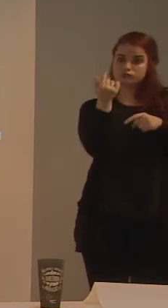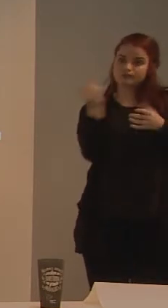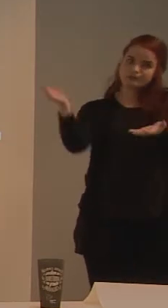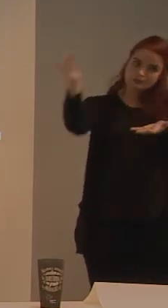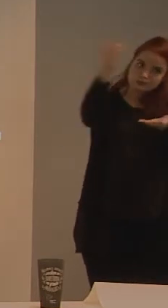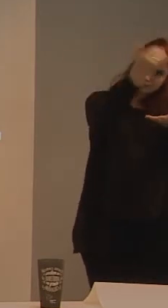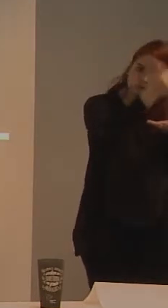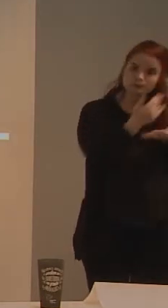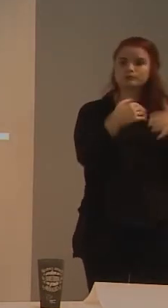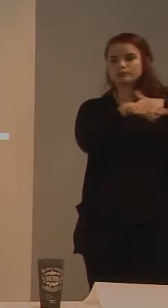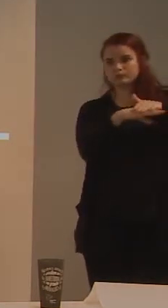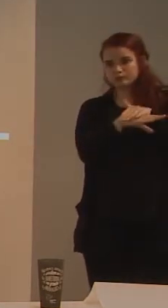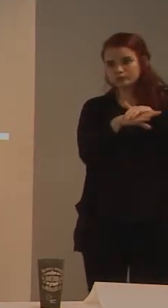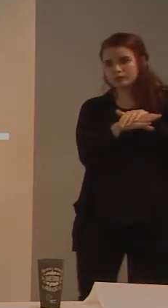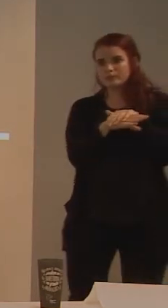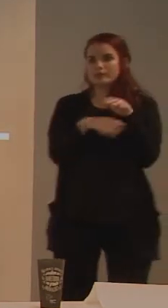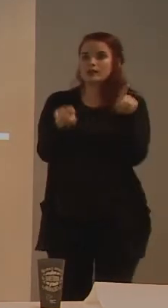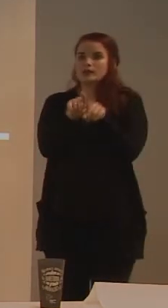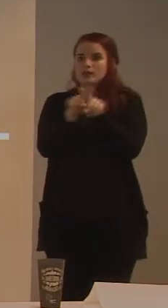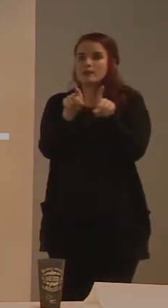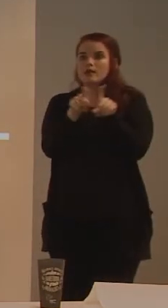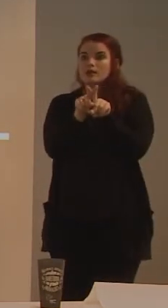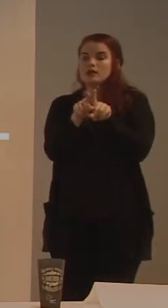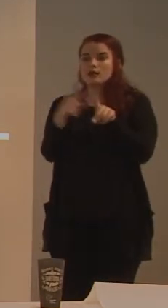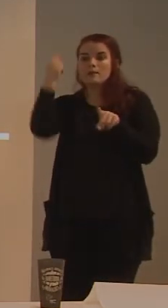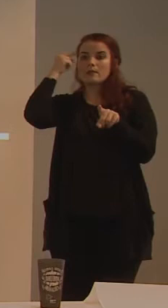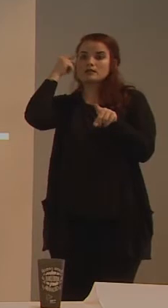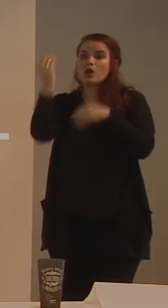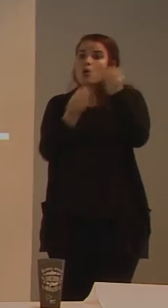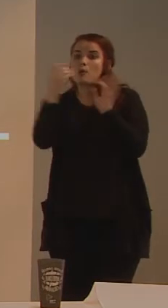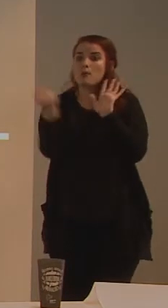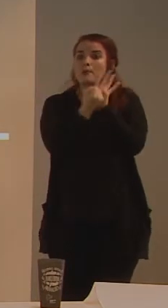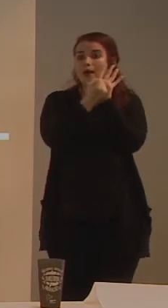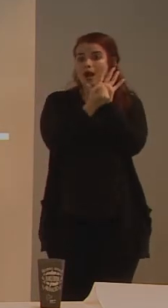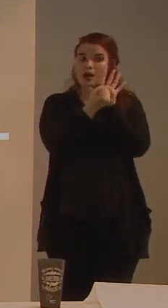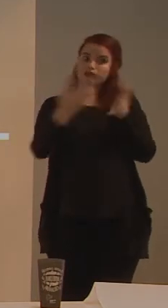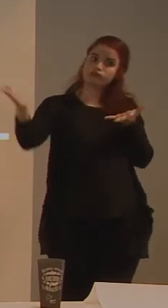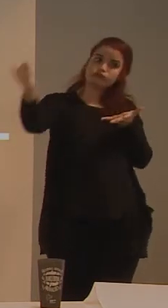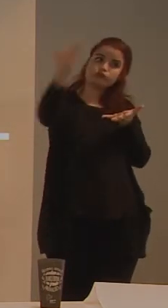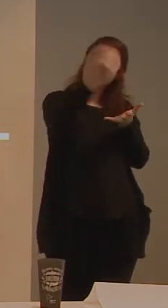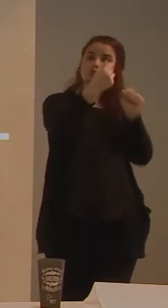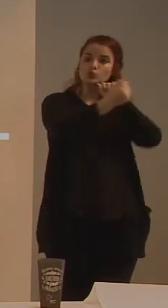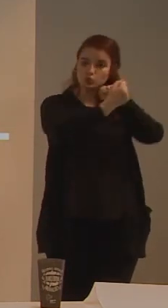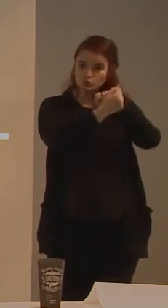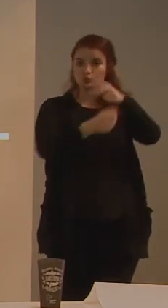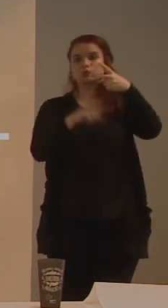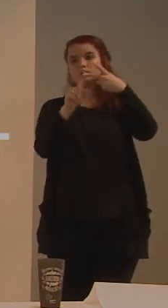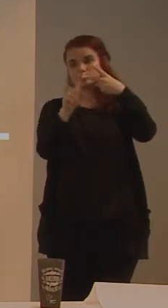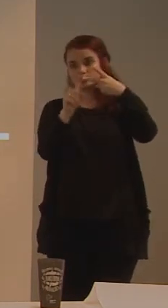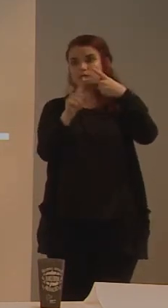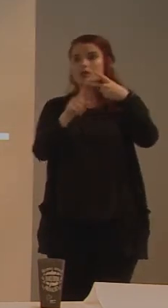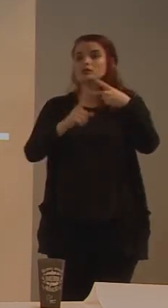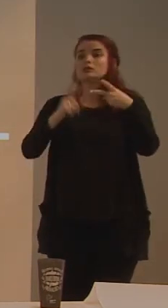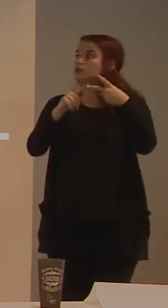construir a personalidade da marca e também a desenvolver as comunidades que vão sustentar a nossa plataforma. No segundo momento, o foco é a